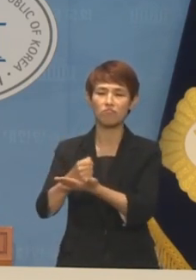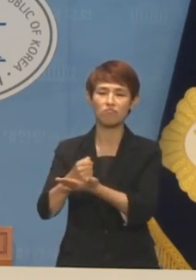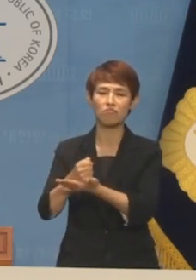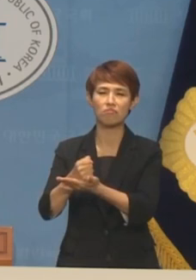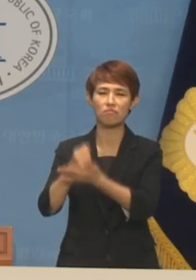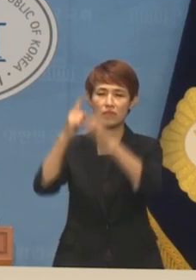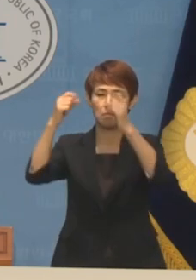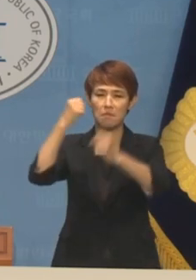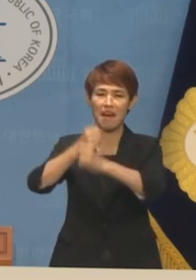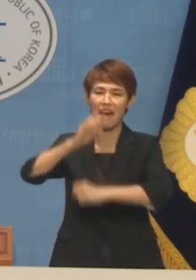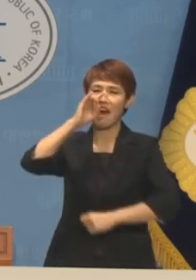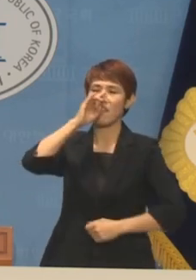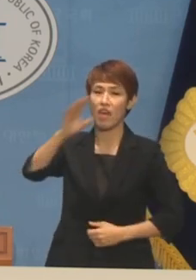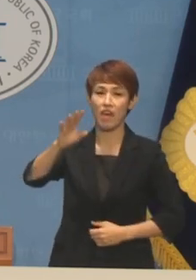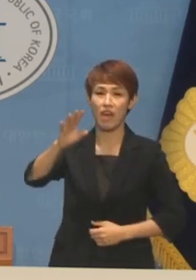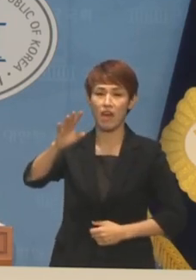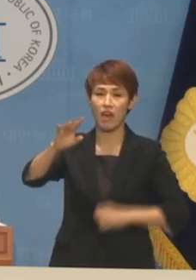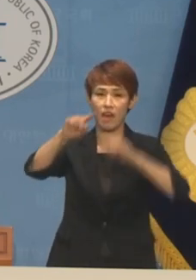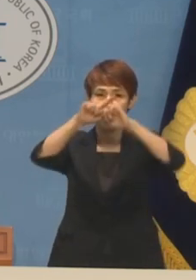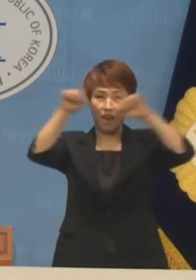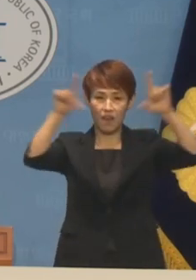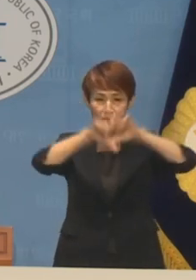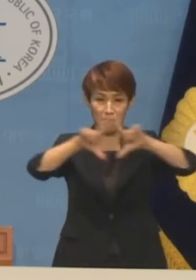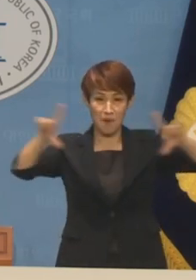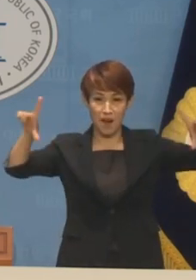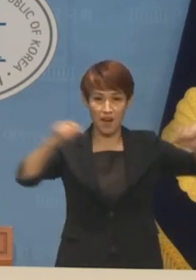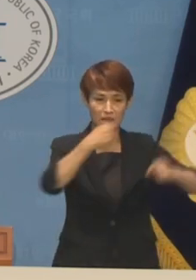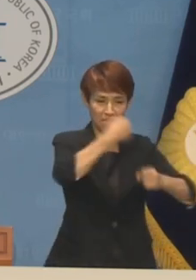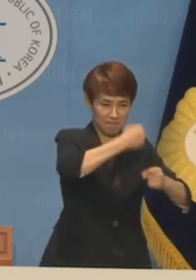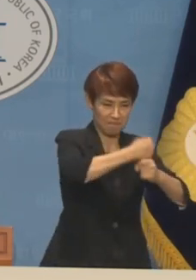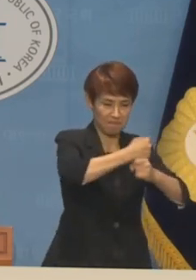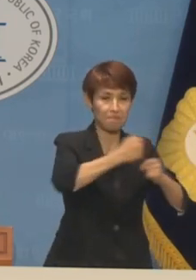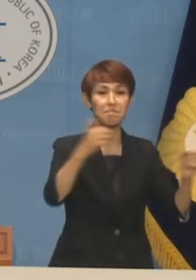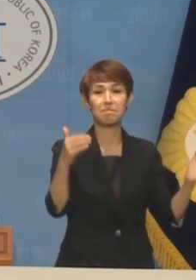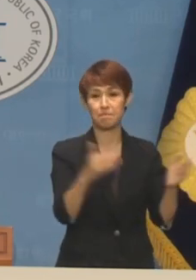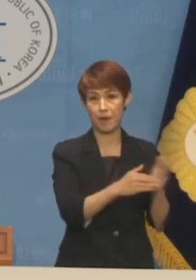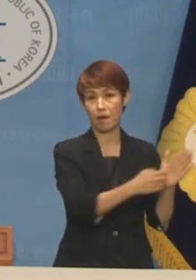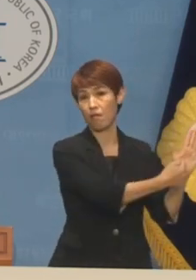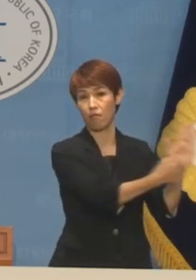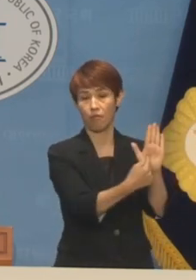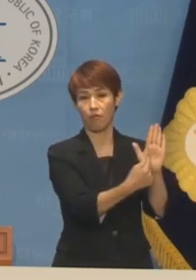이런 문구를 담은 현수막을 제작했습니다.